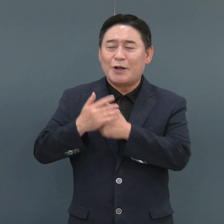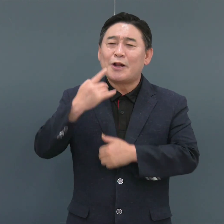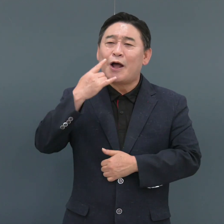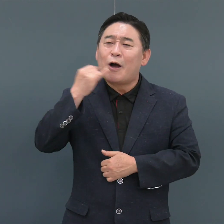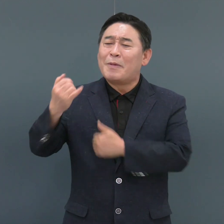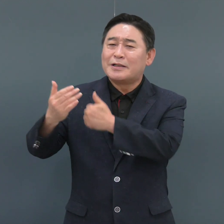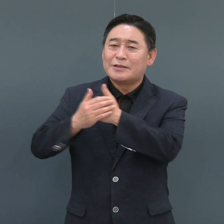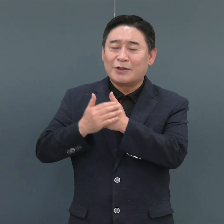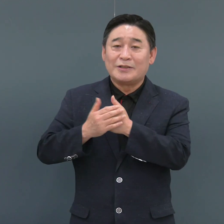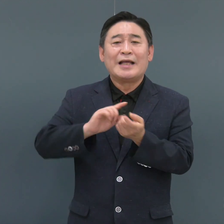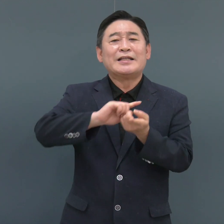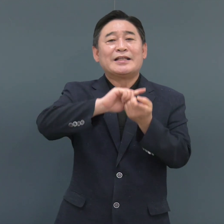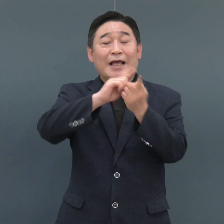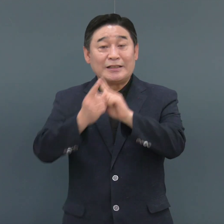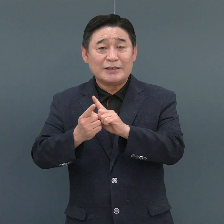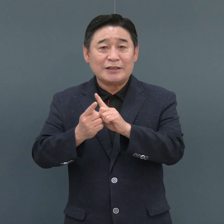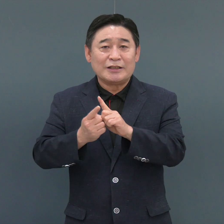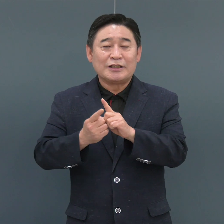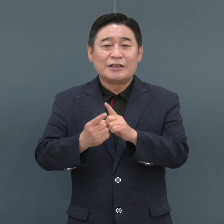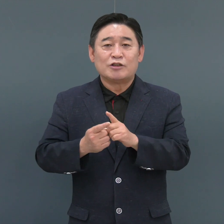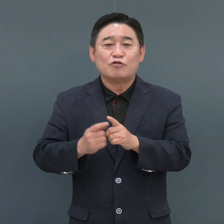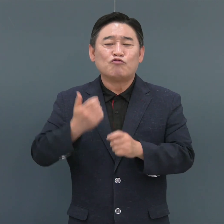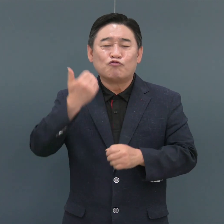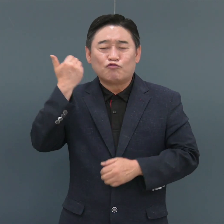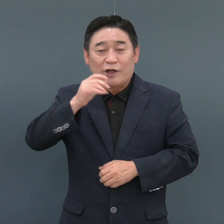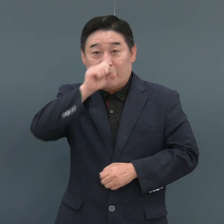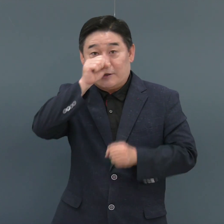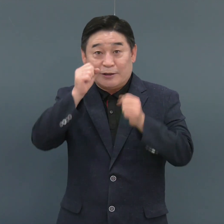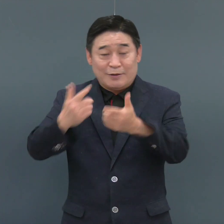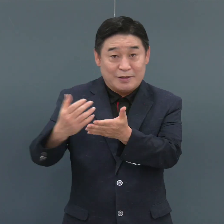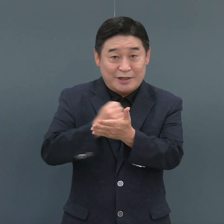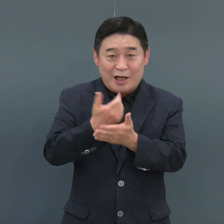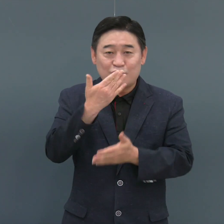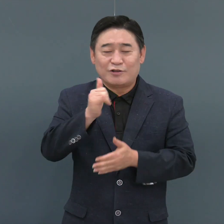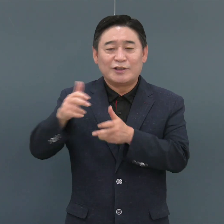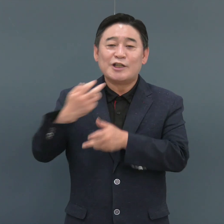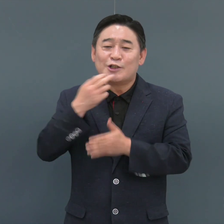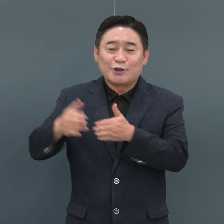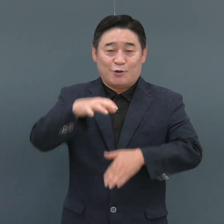찬스 대신에 누구나 경기 찬스를 누릴 수 있는 경기도를 만들겠습니다.